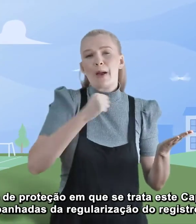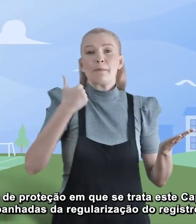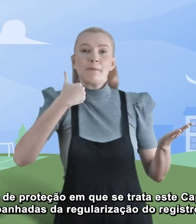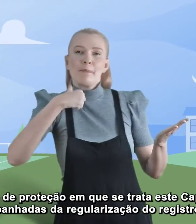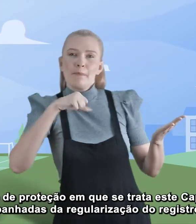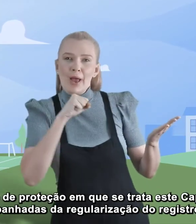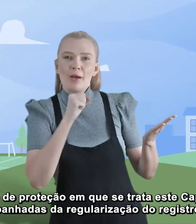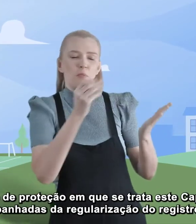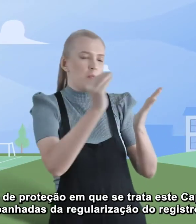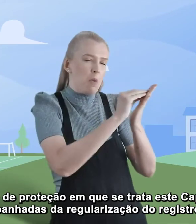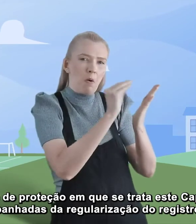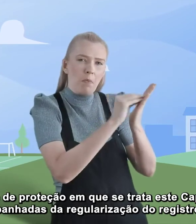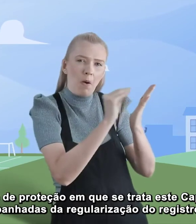civil.